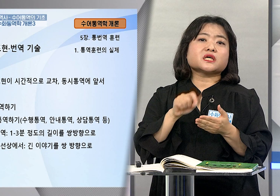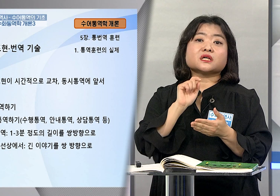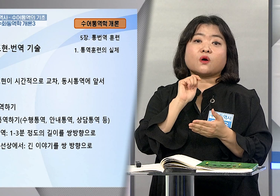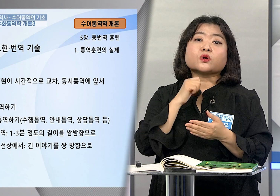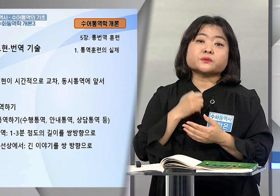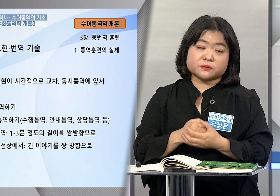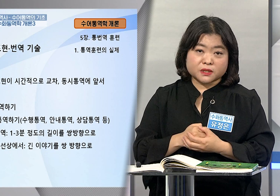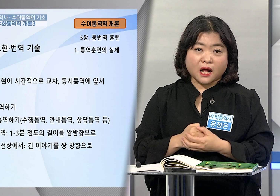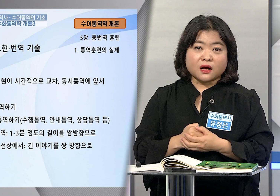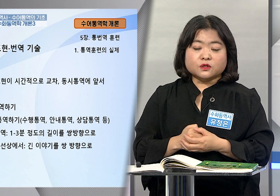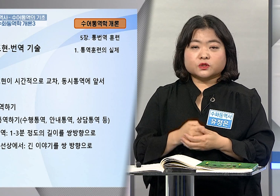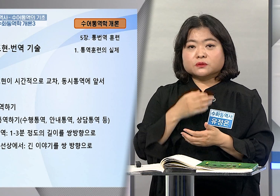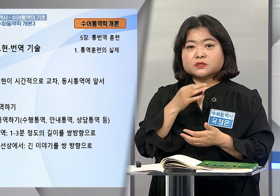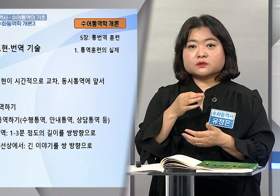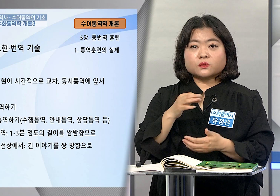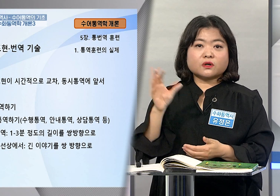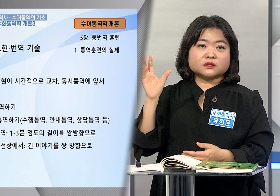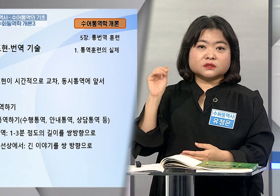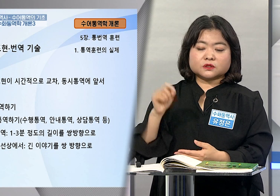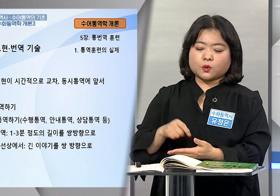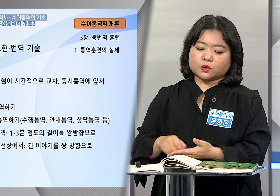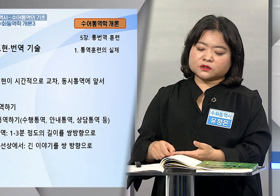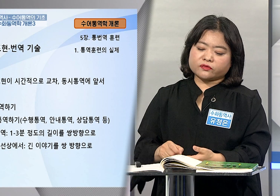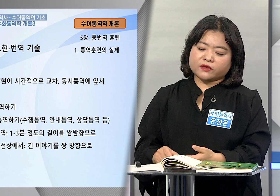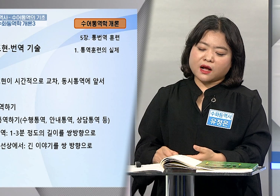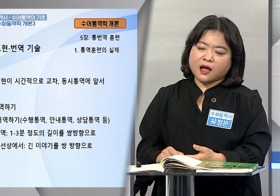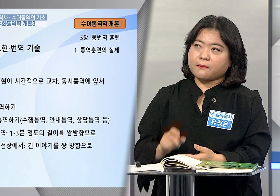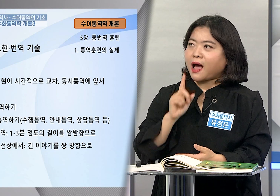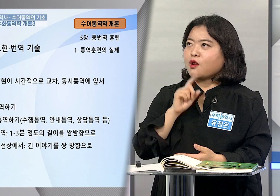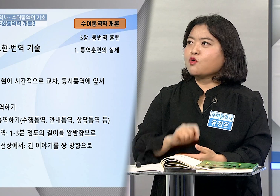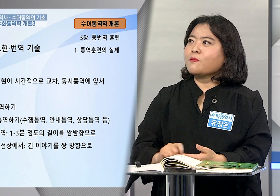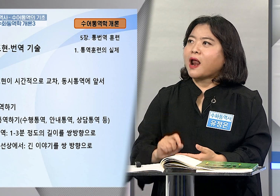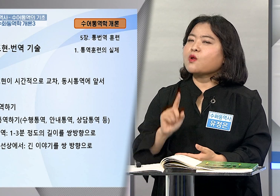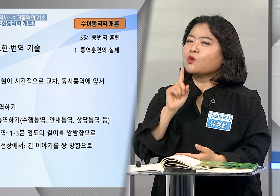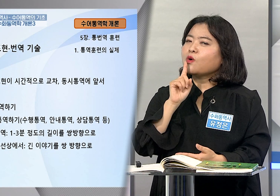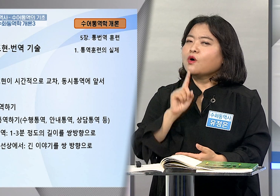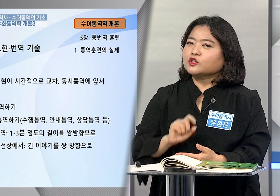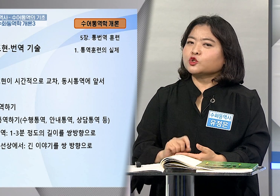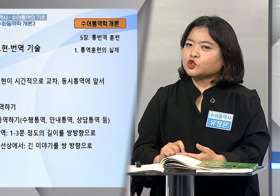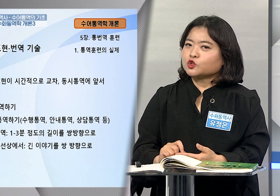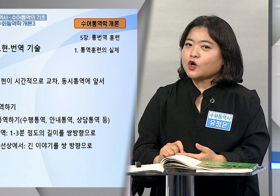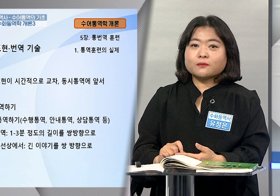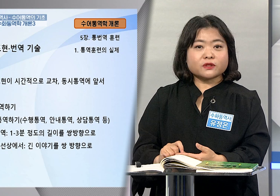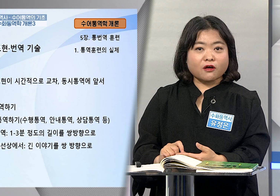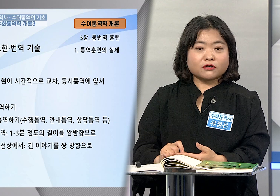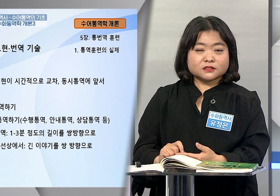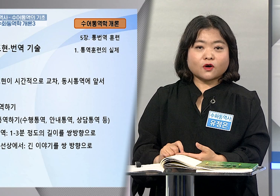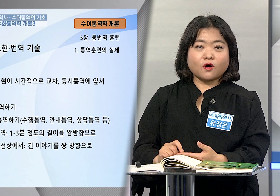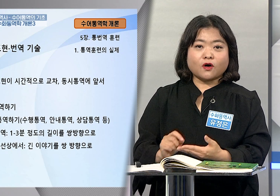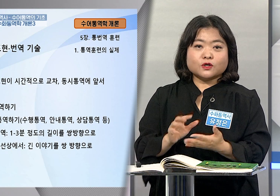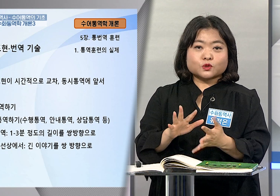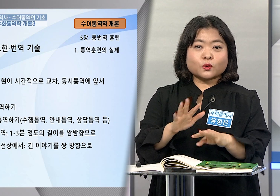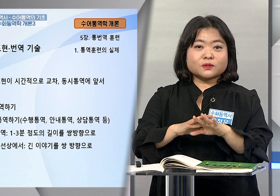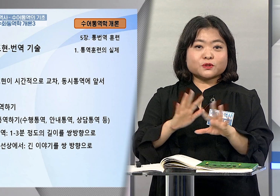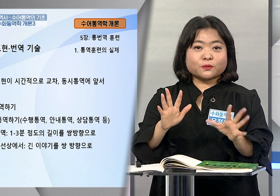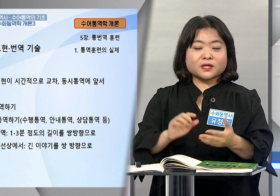테이킹이 어렵습니다. 우리 음성 통역은 듣고 썼다가 말로 어쩌고 저쩌고 하면 돼요. 그렇죠? 손이 필요